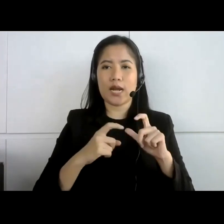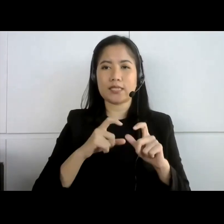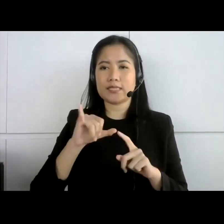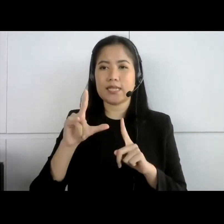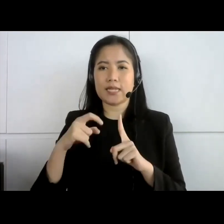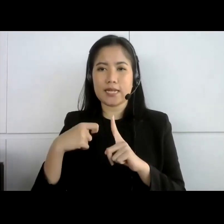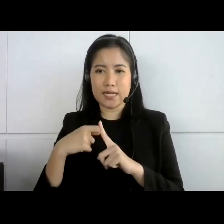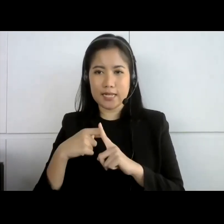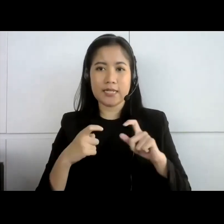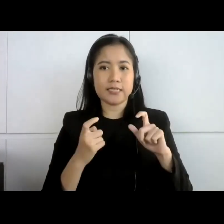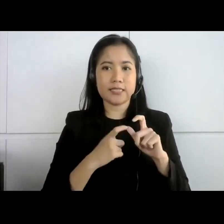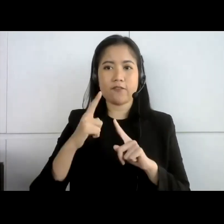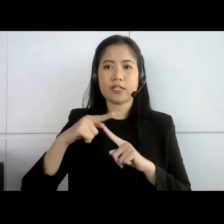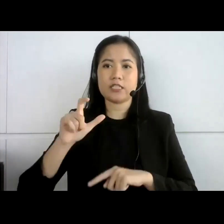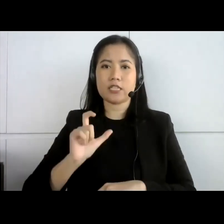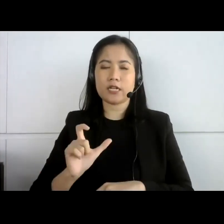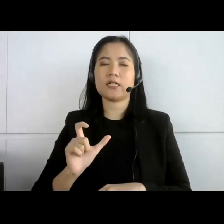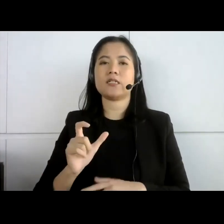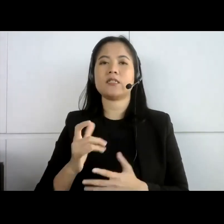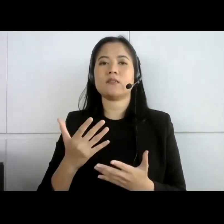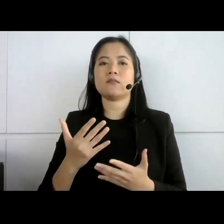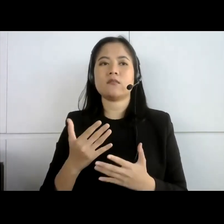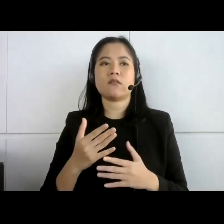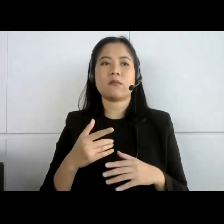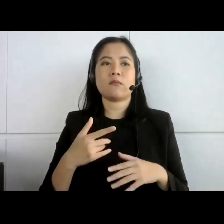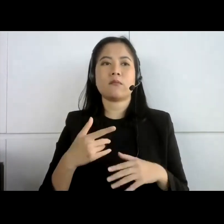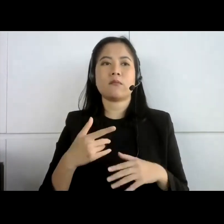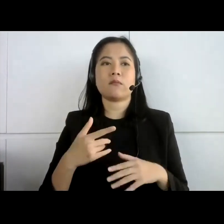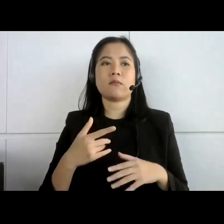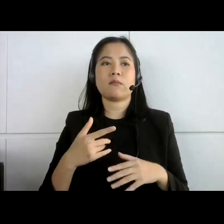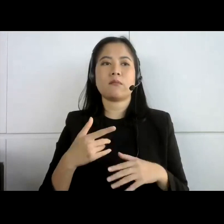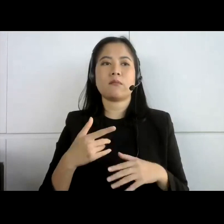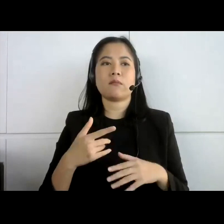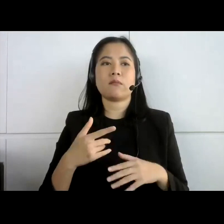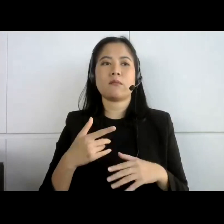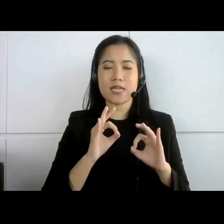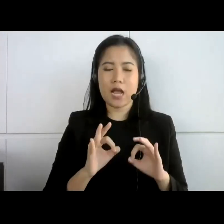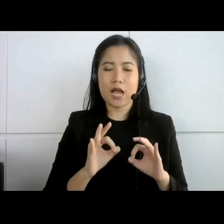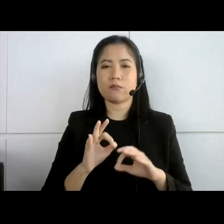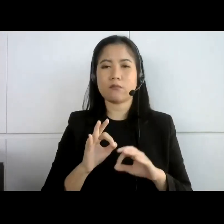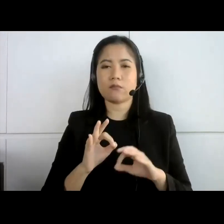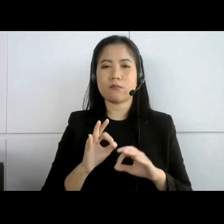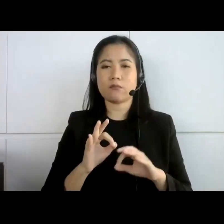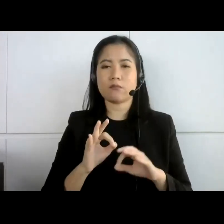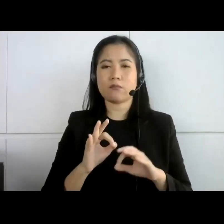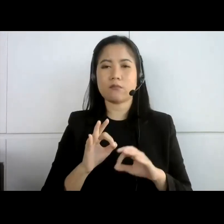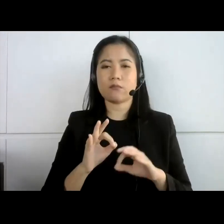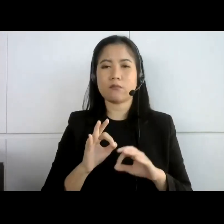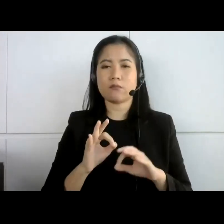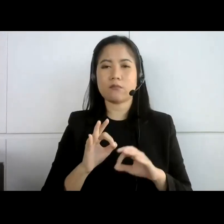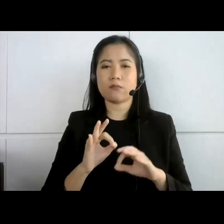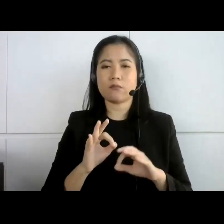dengan Kementerian Pendidikan, Kebudayaan, Riset, dan Teknologi Republik Indonesia, Mars Wrigley Foundation selaku donor, sponsorship donor, dan